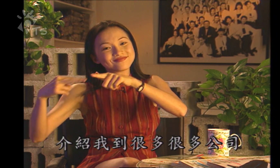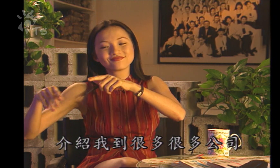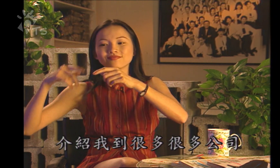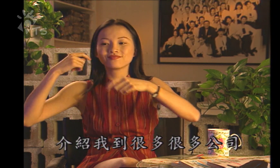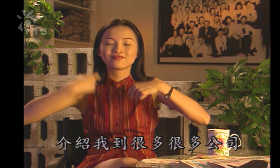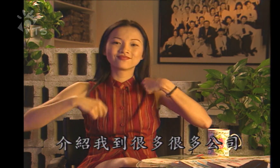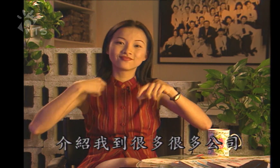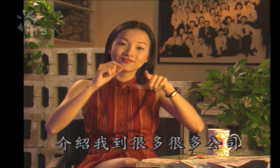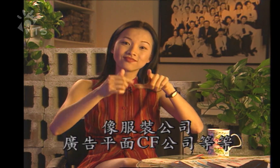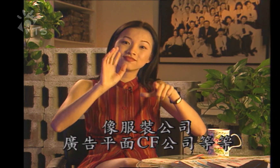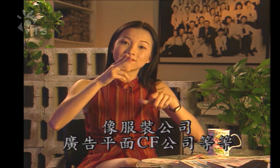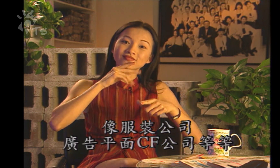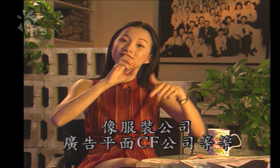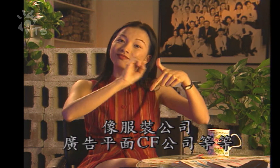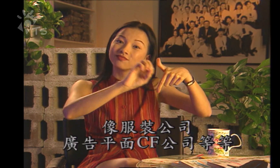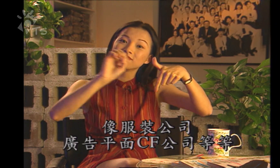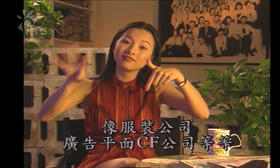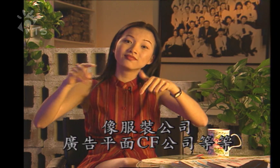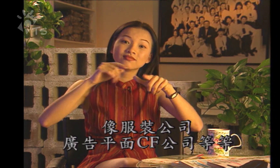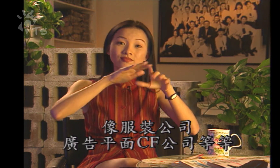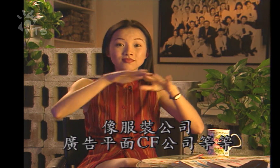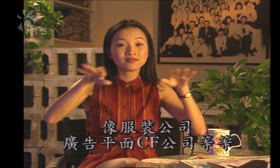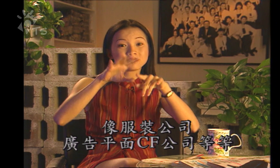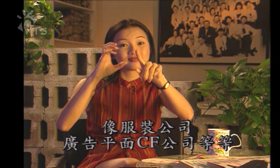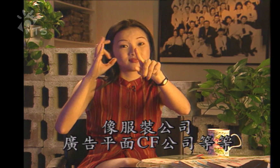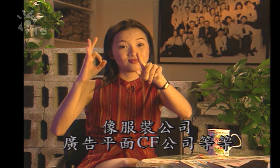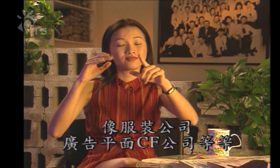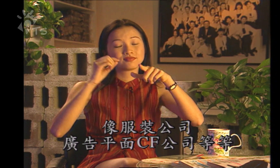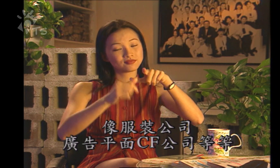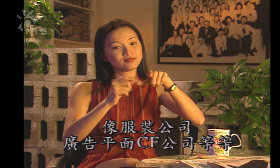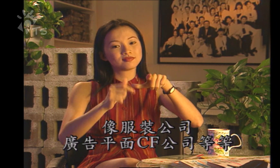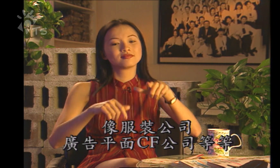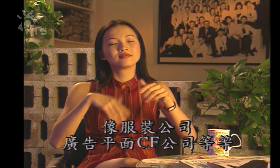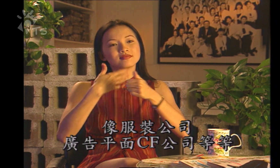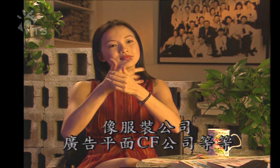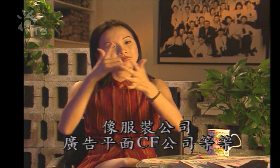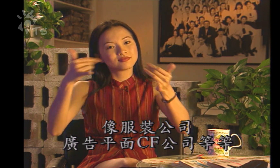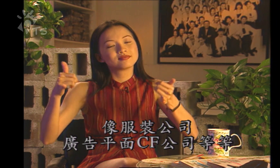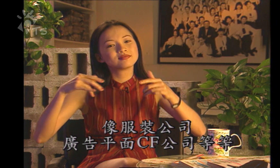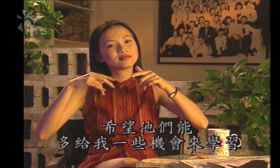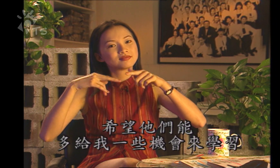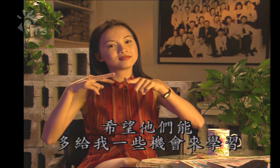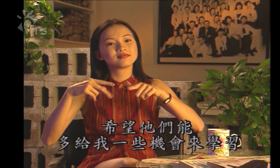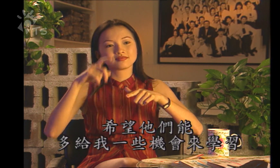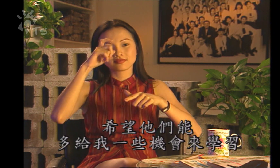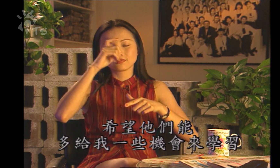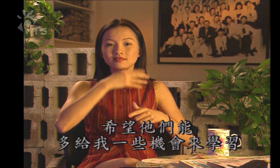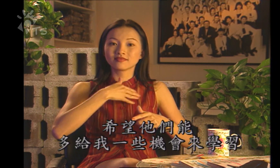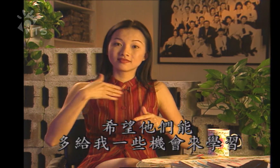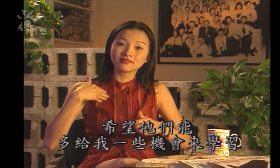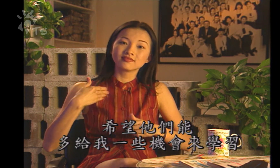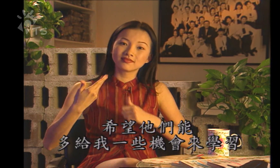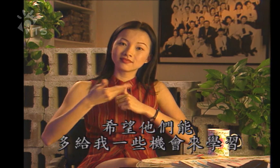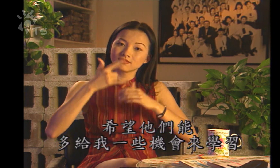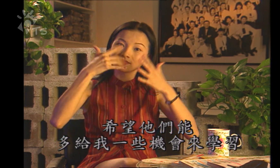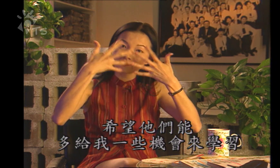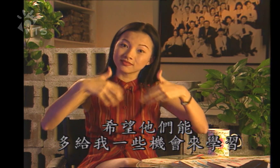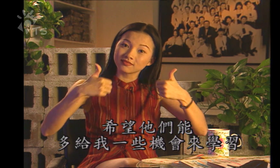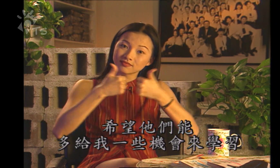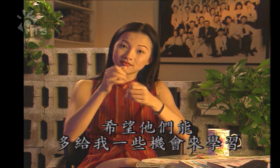司，像服装公司、广告平面 CF 公司等等，希望他们能多给我一些机会来学